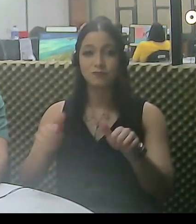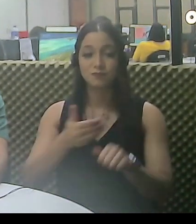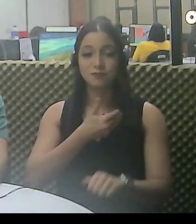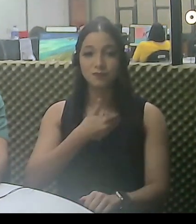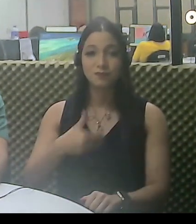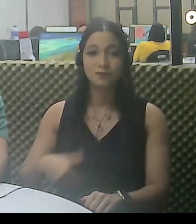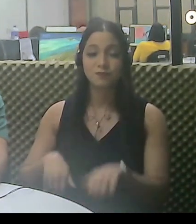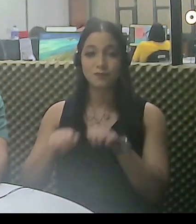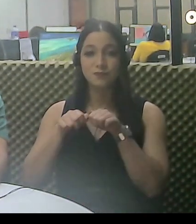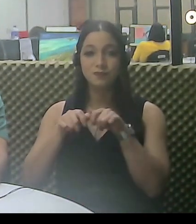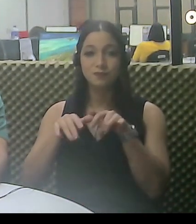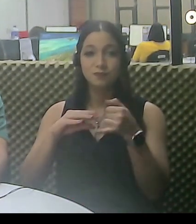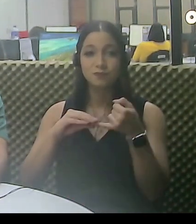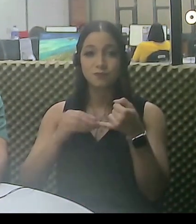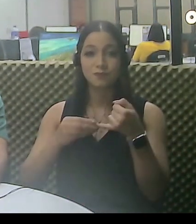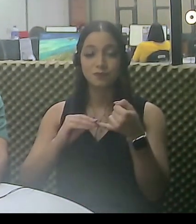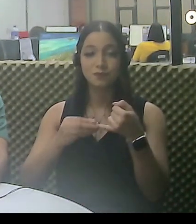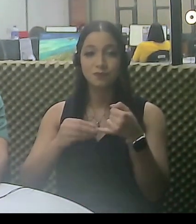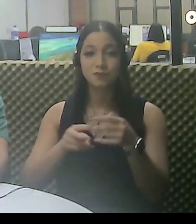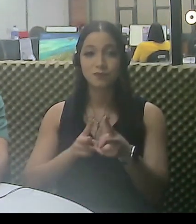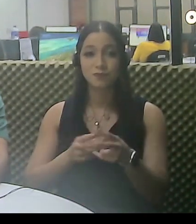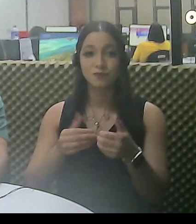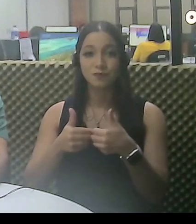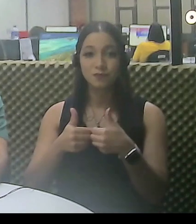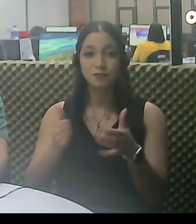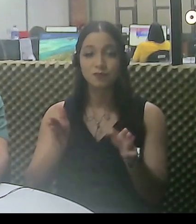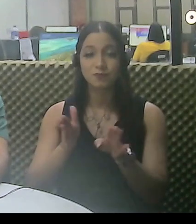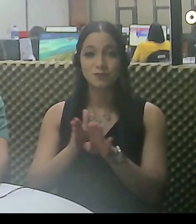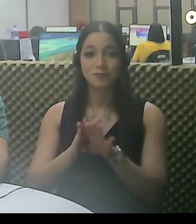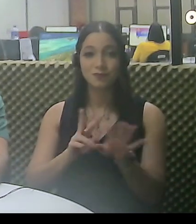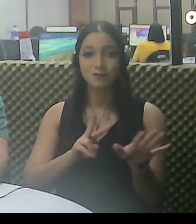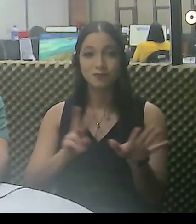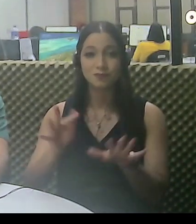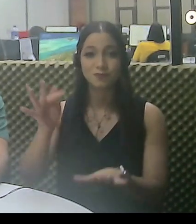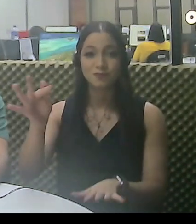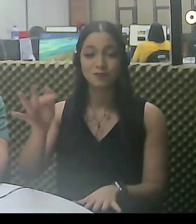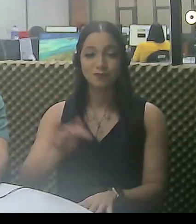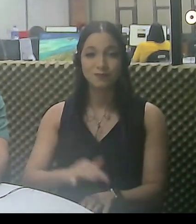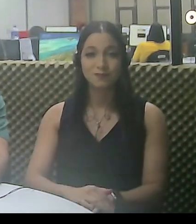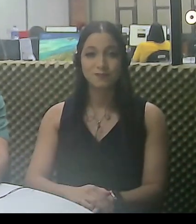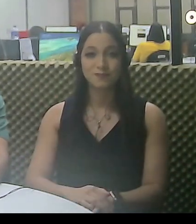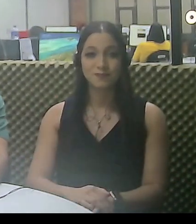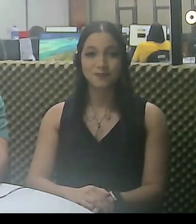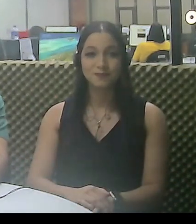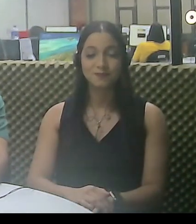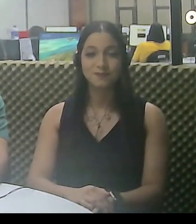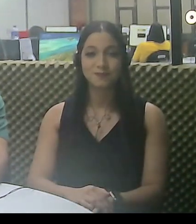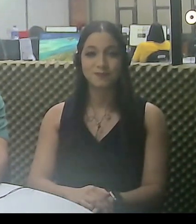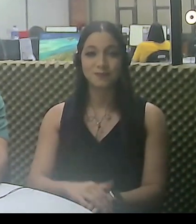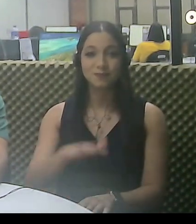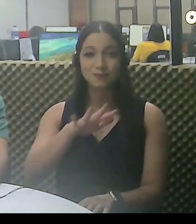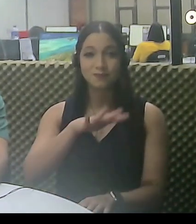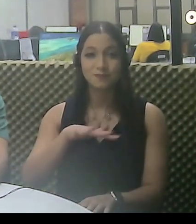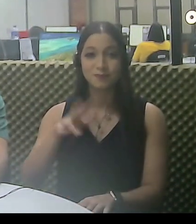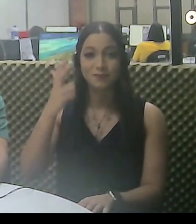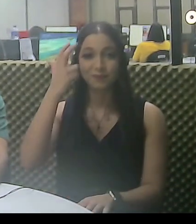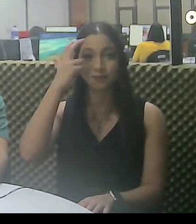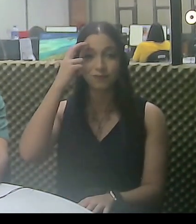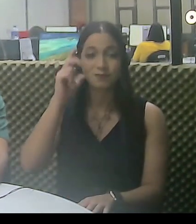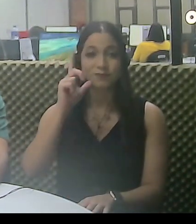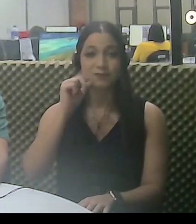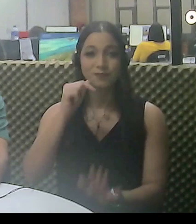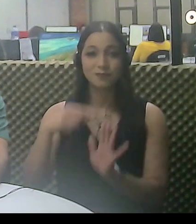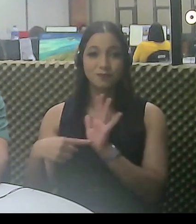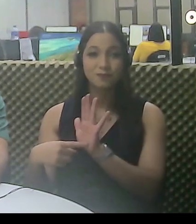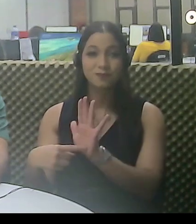para distribuição de sementes de feijão segue aberto até a próxima semana e ainda espaço cultural do demaia